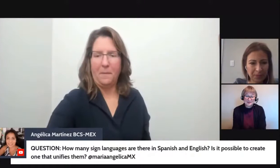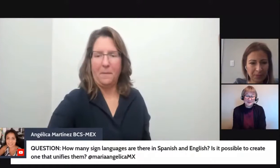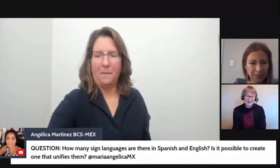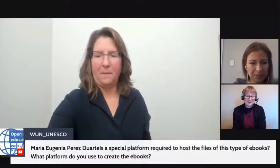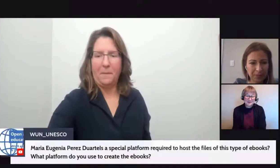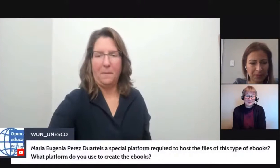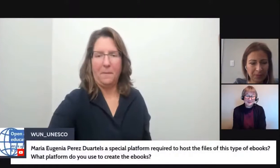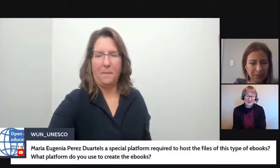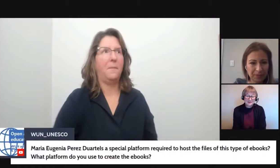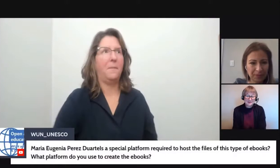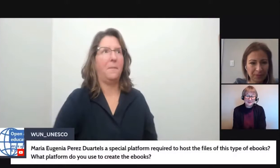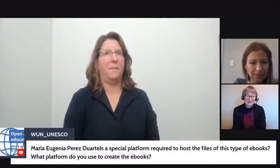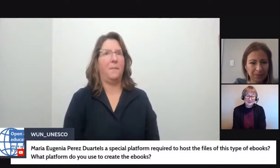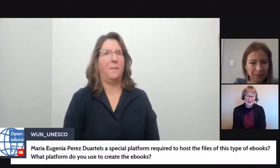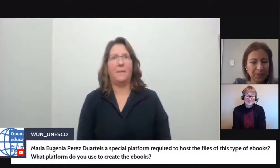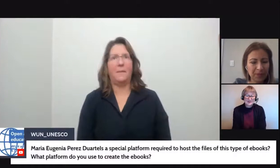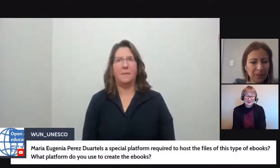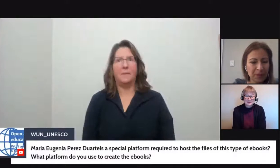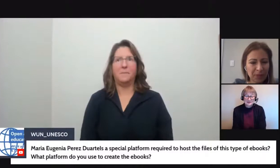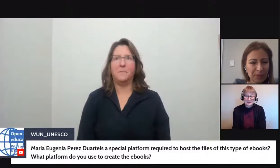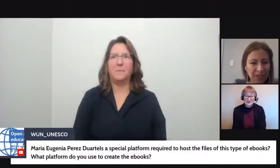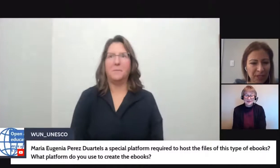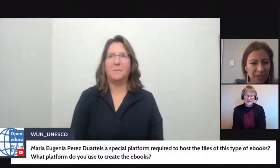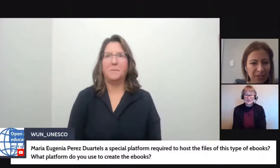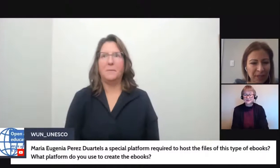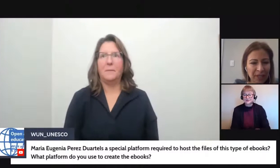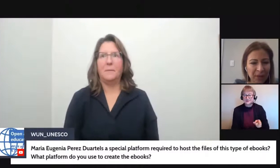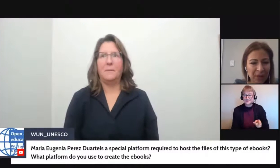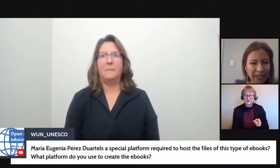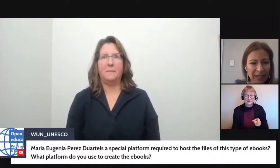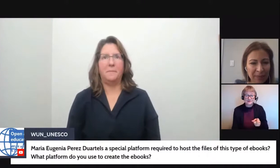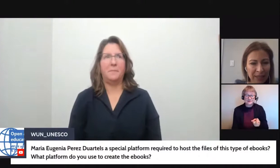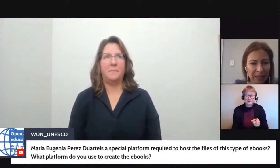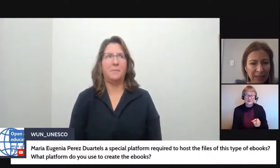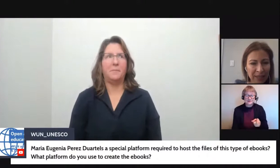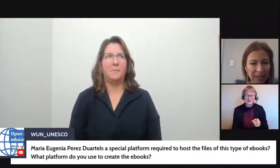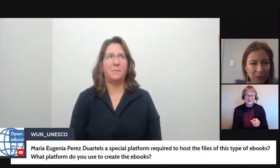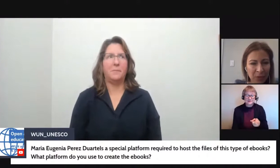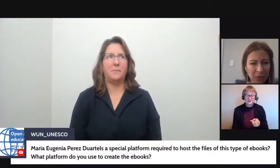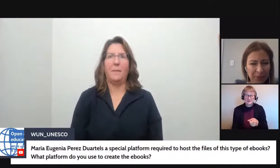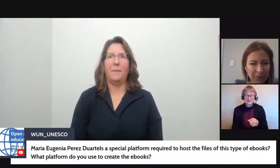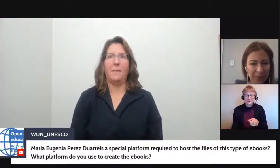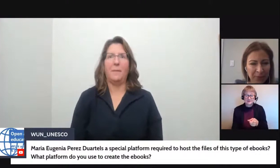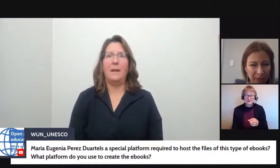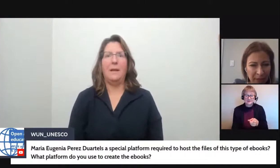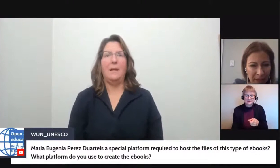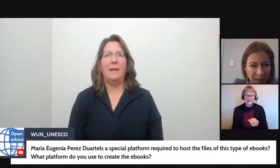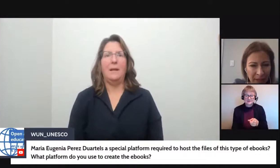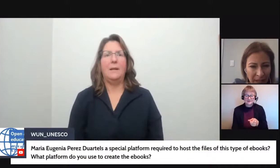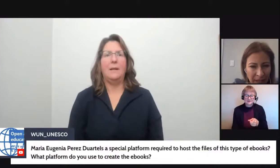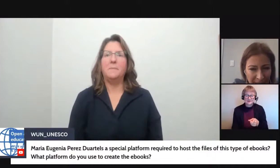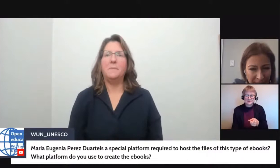verás que se puede organizar y es muy amigable con el